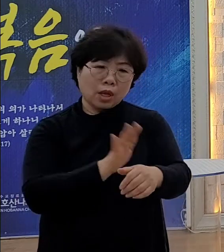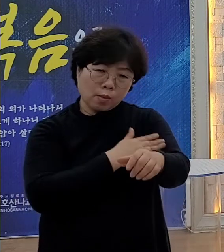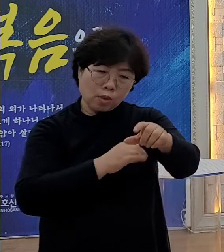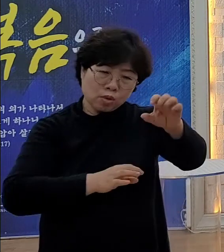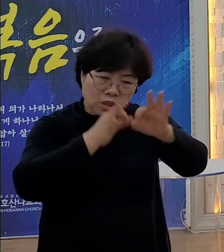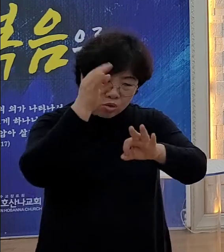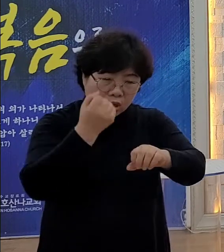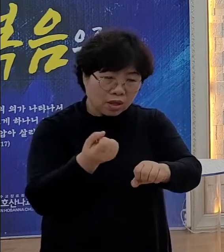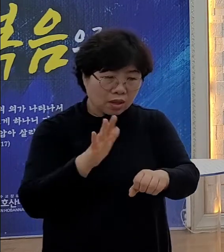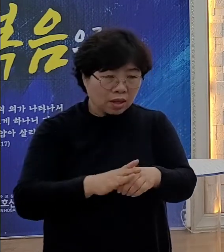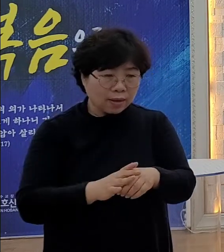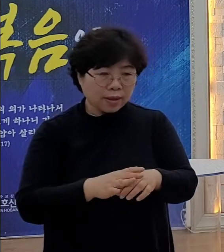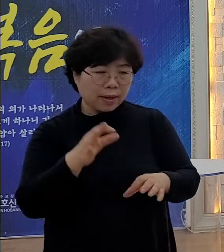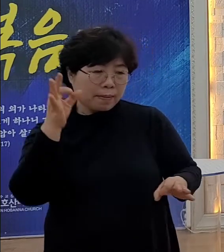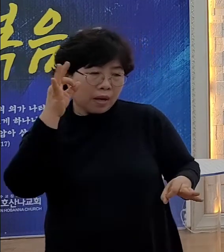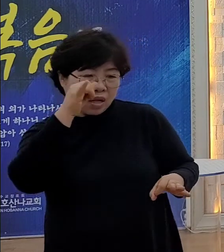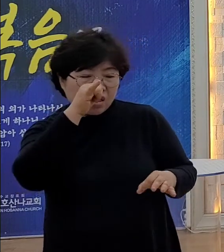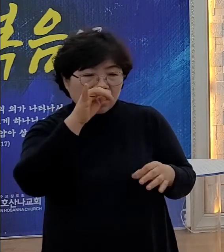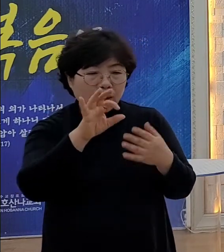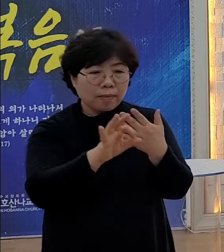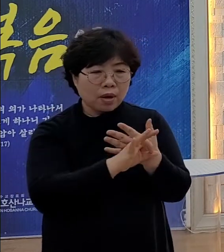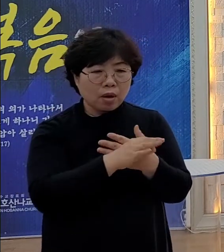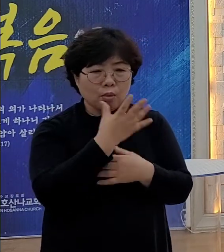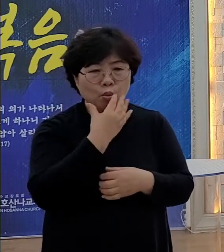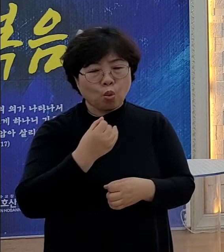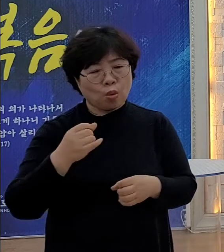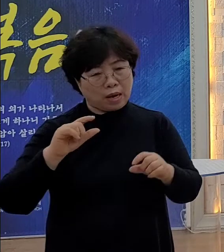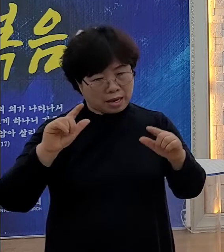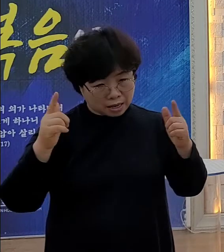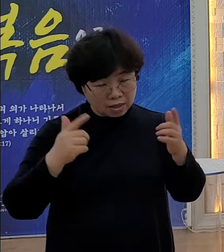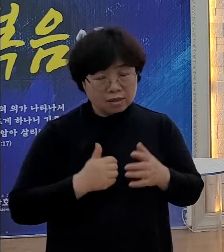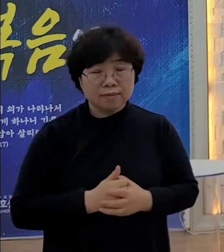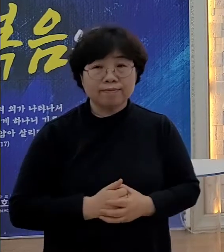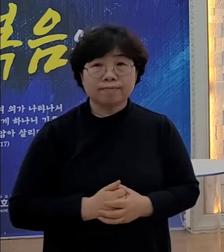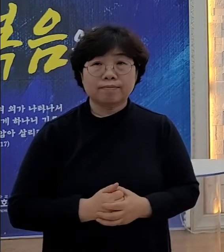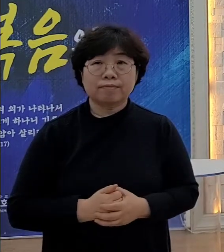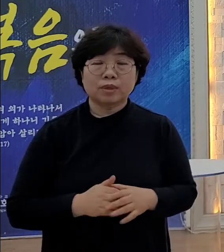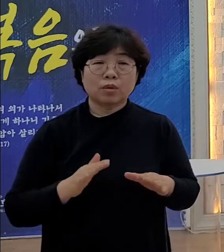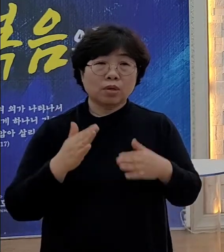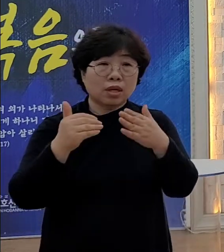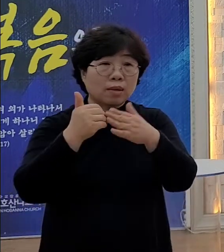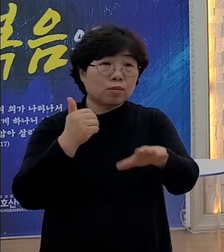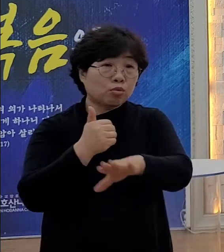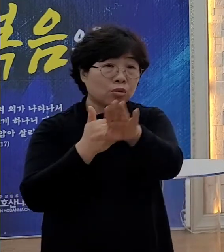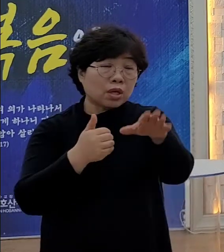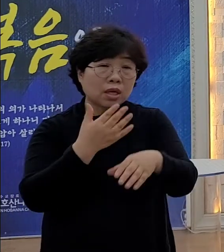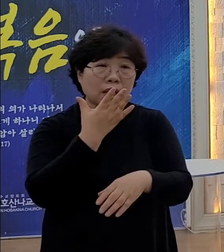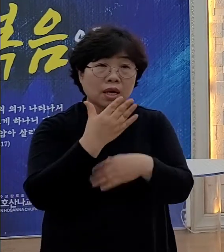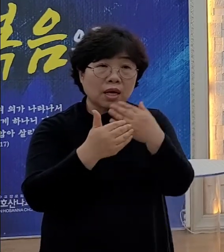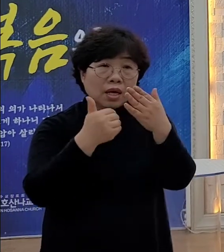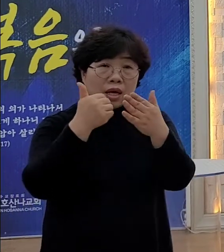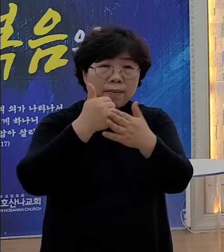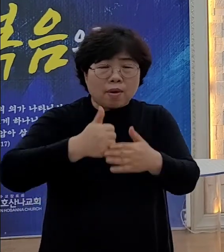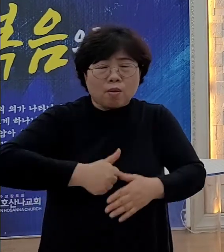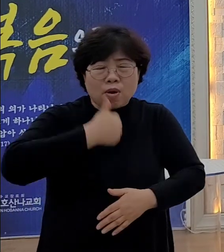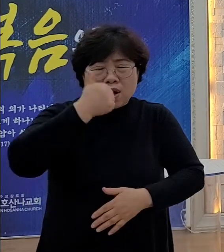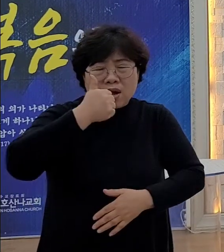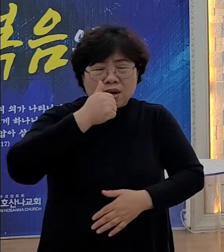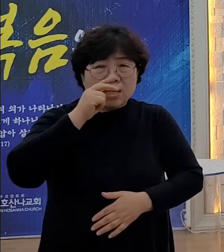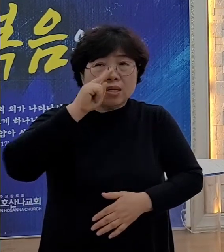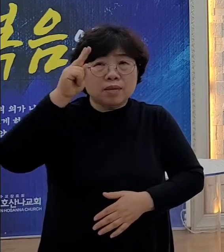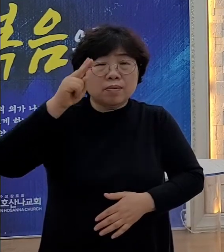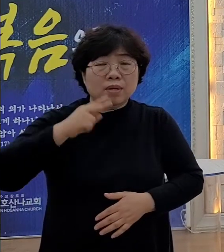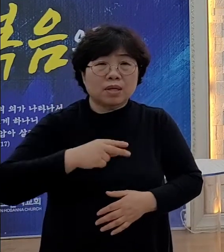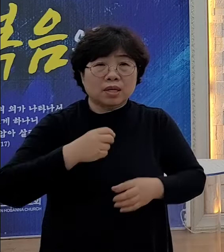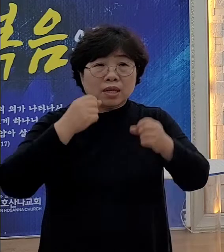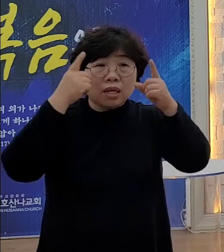이렇게 살아가는 것이 그게 복이 아니자는 거. 오늘 하나님 우리에게 이런 하나님의 진노의 심각성을 깨닫게 하기 위해서